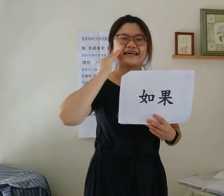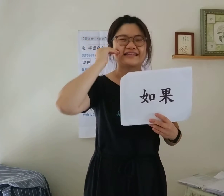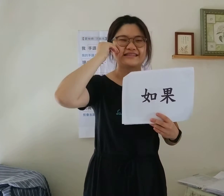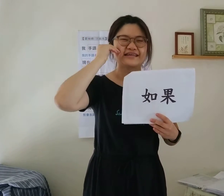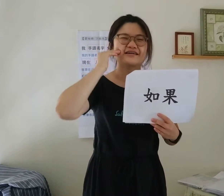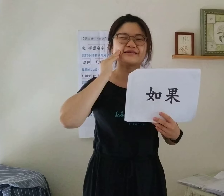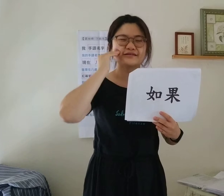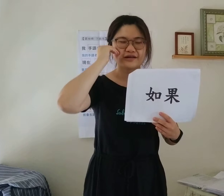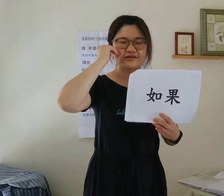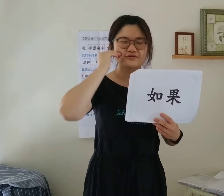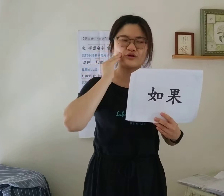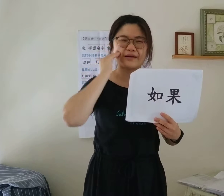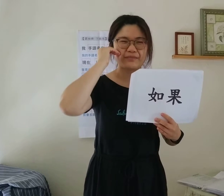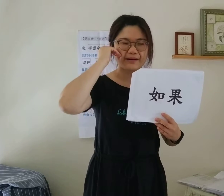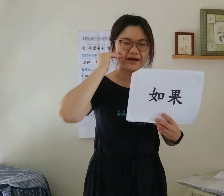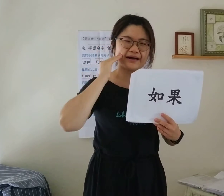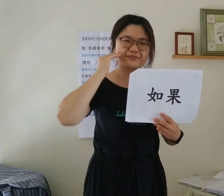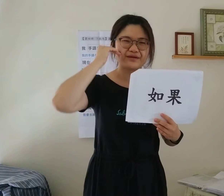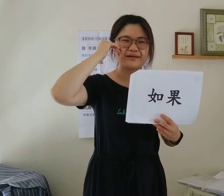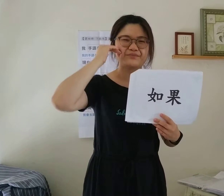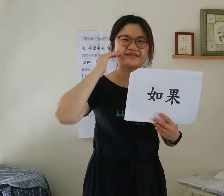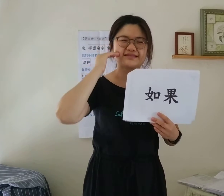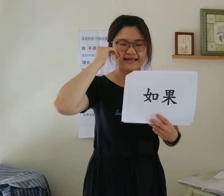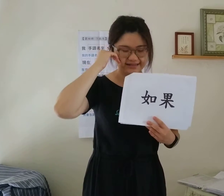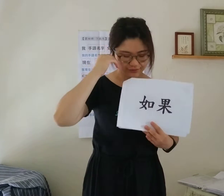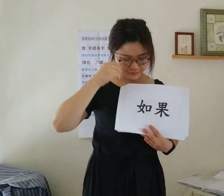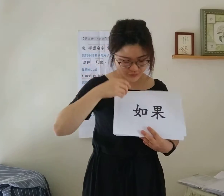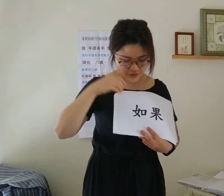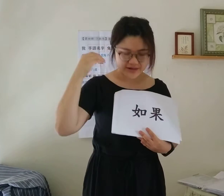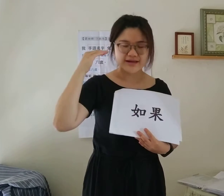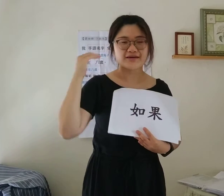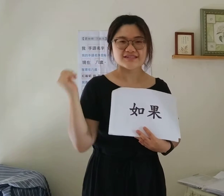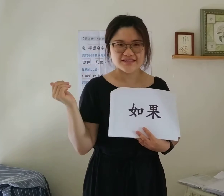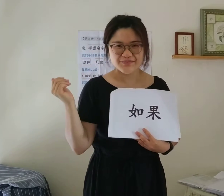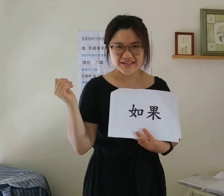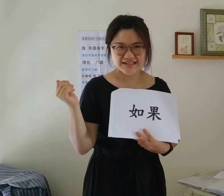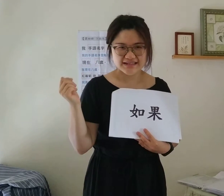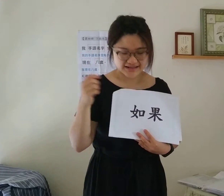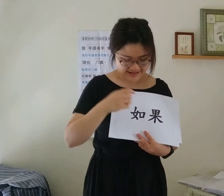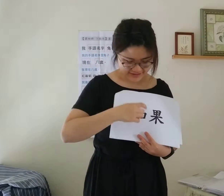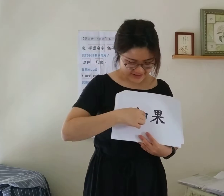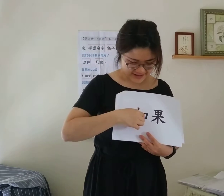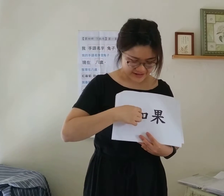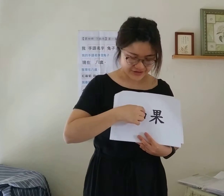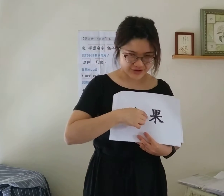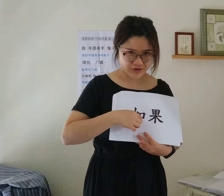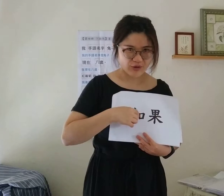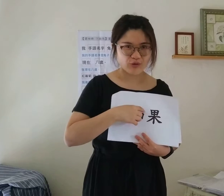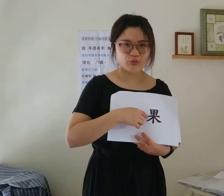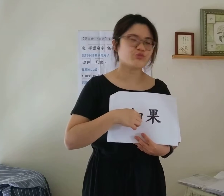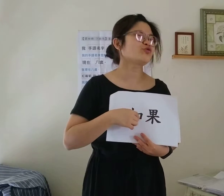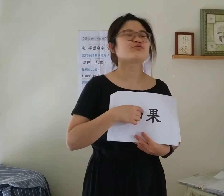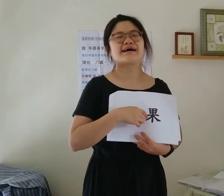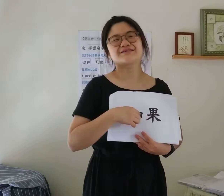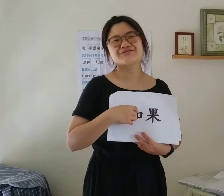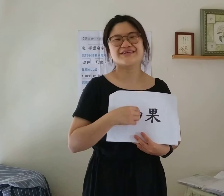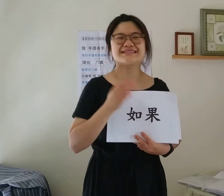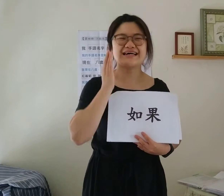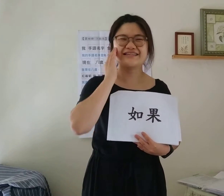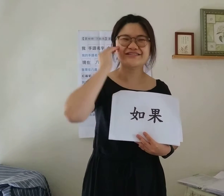你的嘴巴旁边比这样是如果。老师怎么记得呢？因为这里有个口部嘛，所以在你的嘴